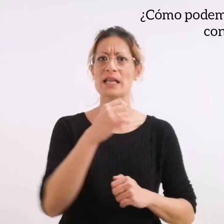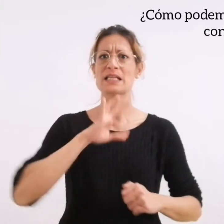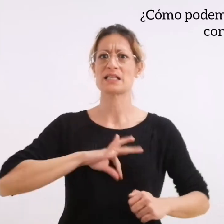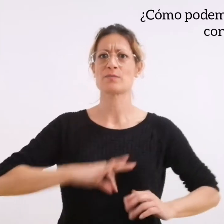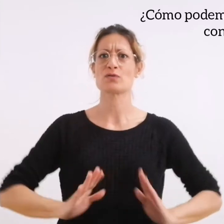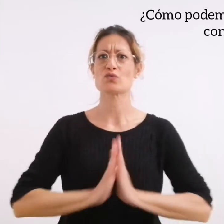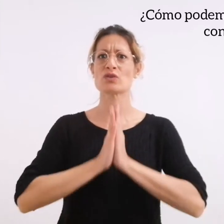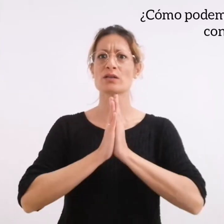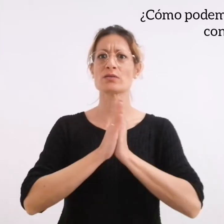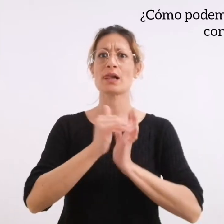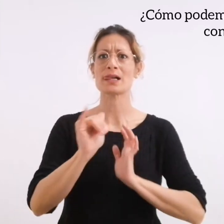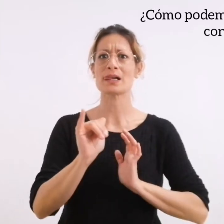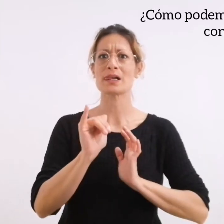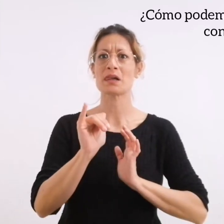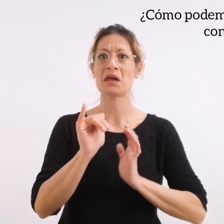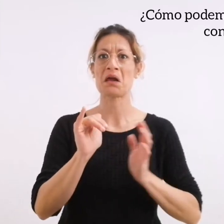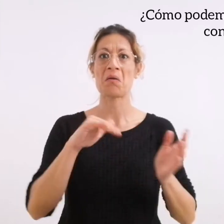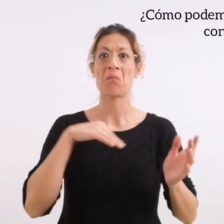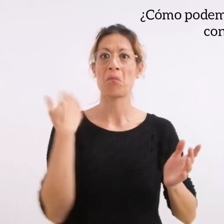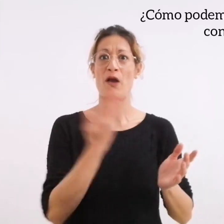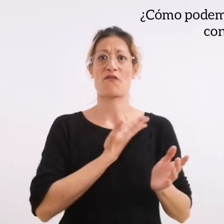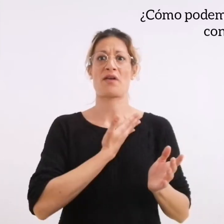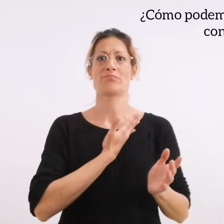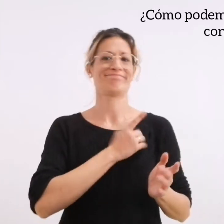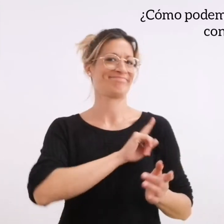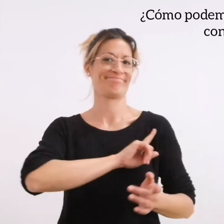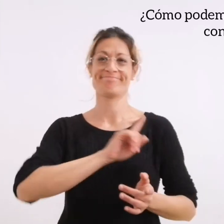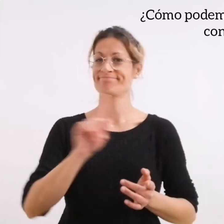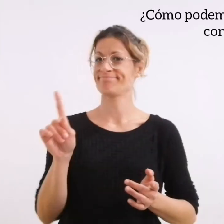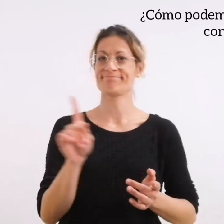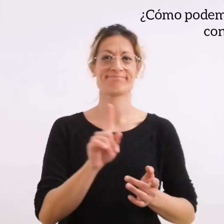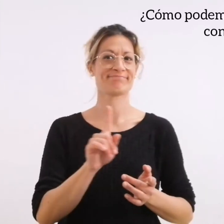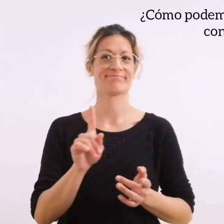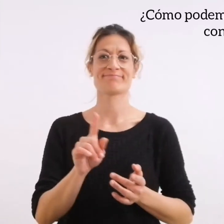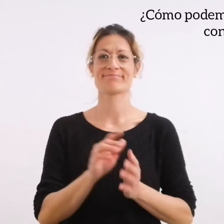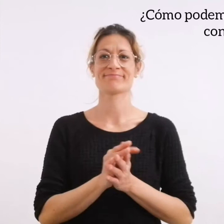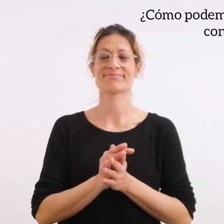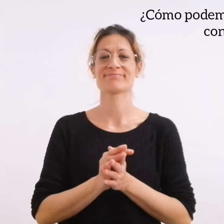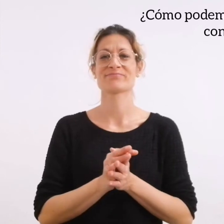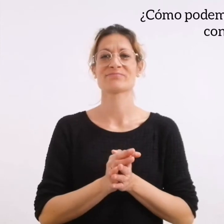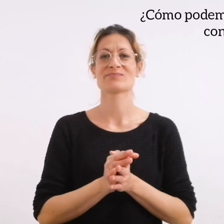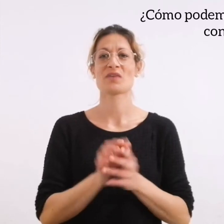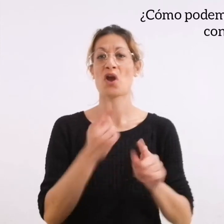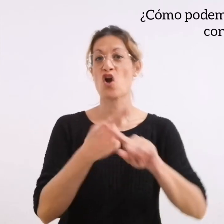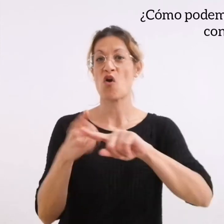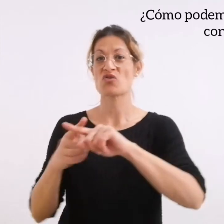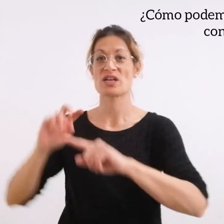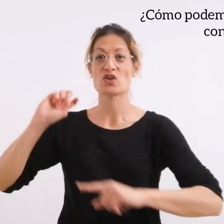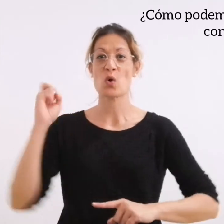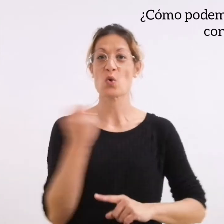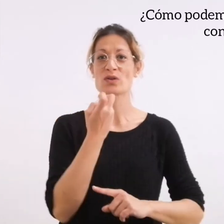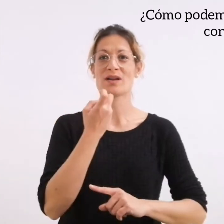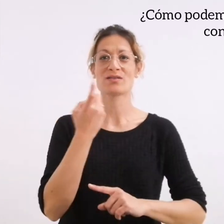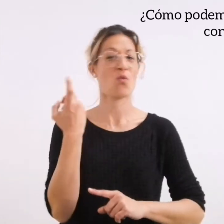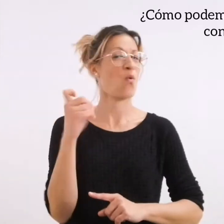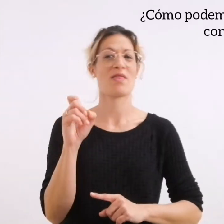afecta. Ya no es que me reprima, es que no necesito ese tipo de cosas. ¿Por qué? Porque estoy lleno en Cristo.